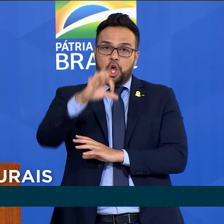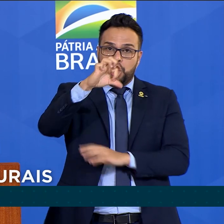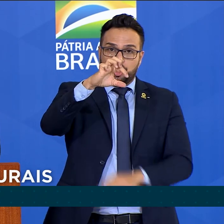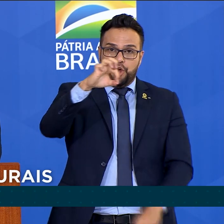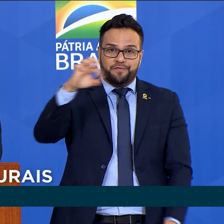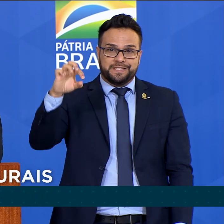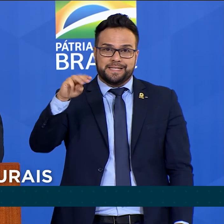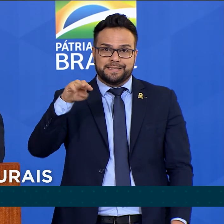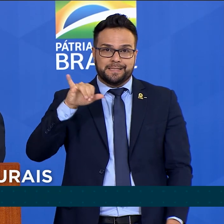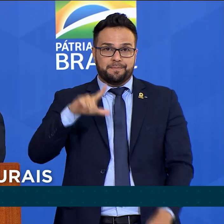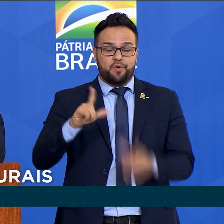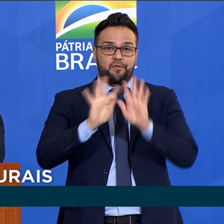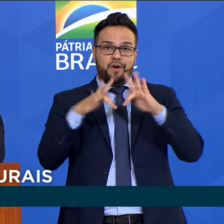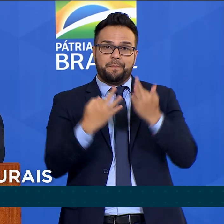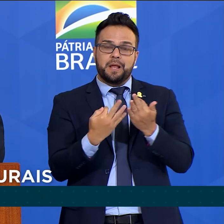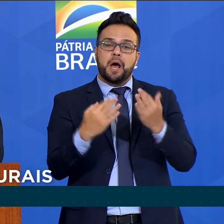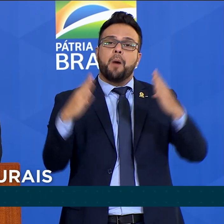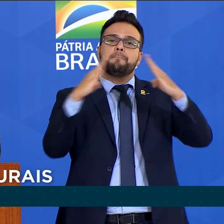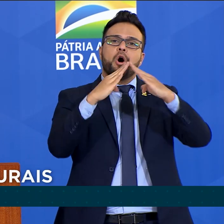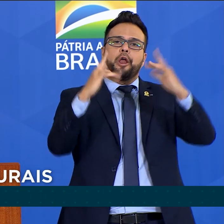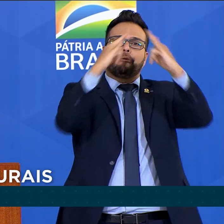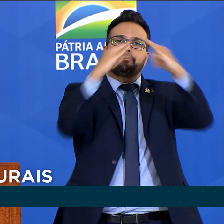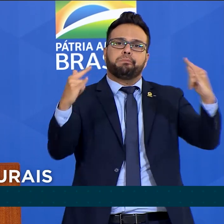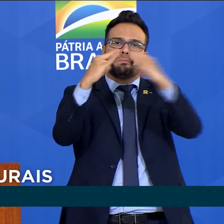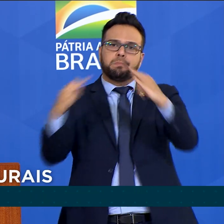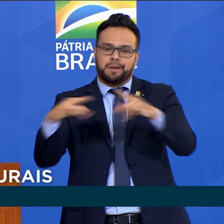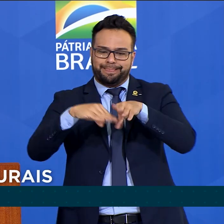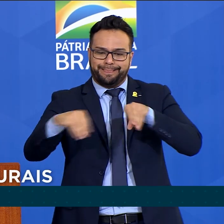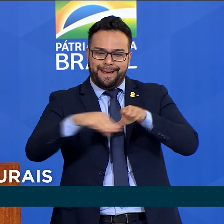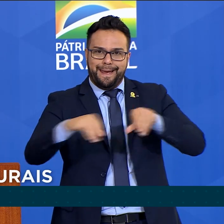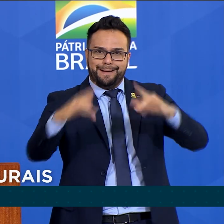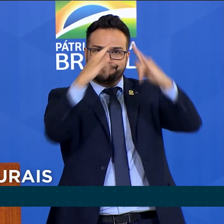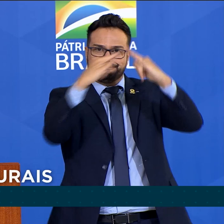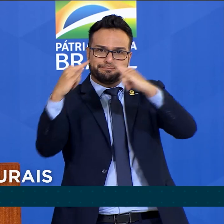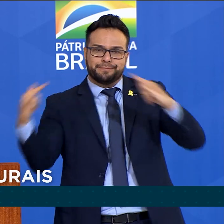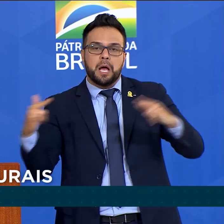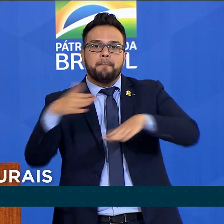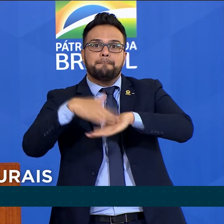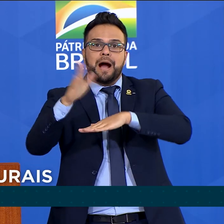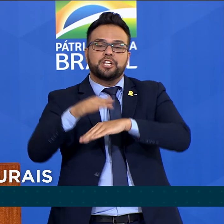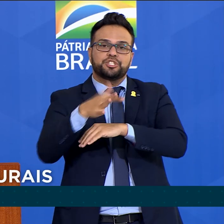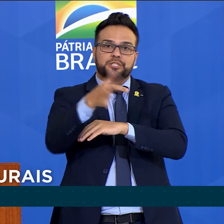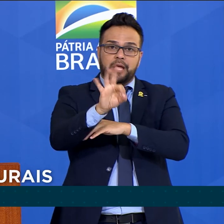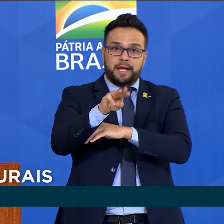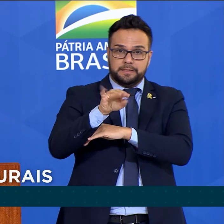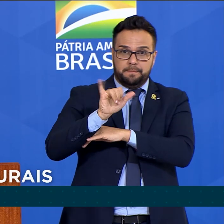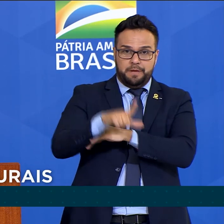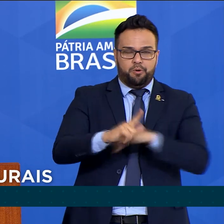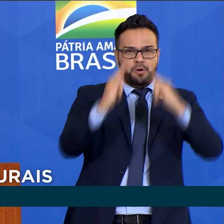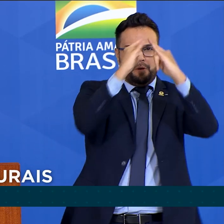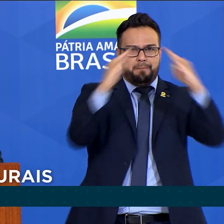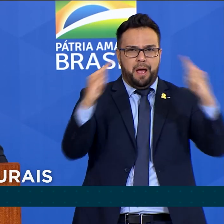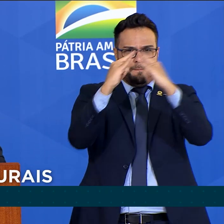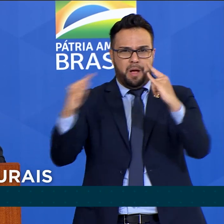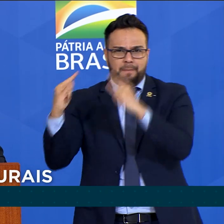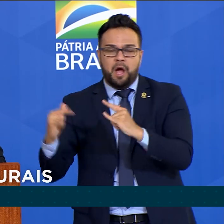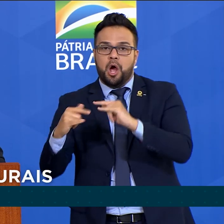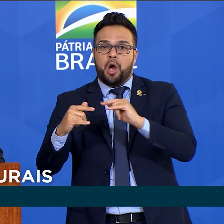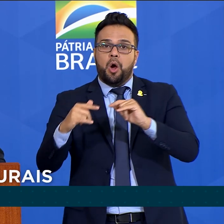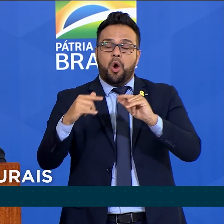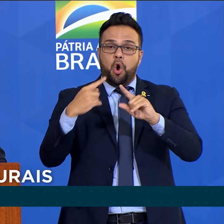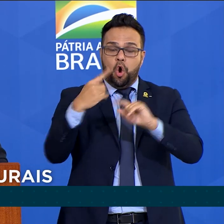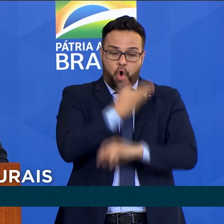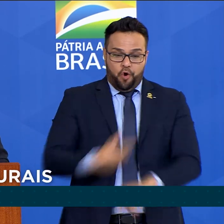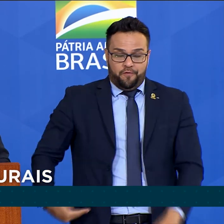mil famílias de assentados no Brasil, com mais de 10 mil assentamentos no governo do